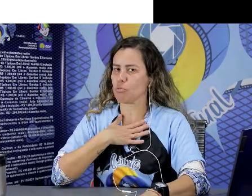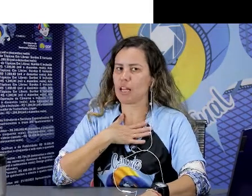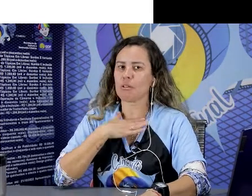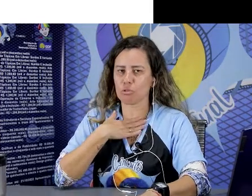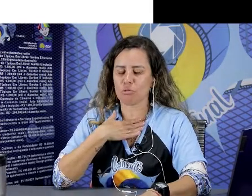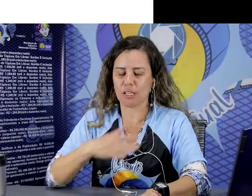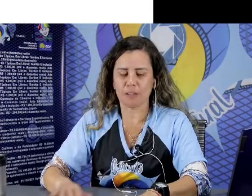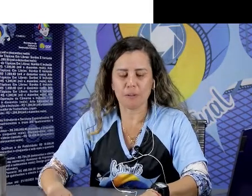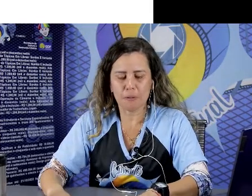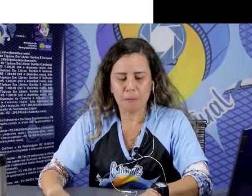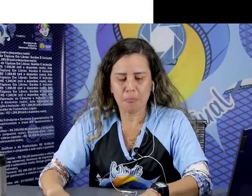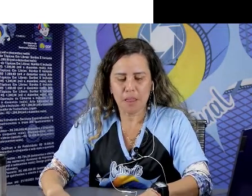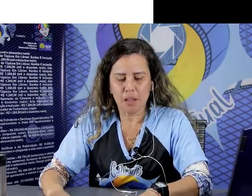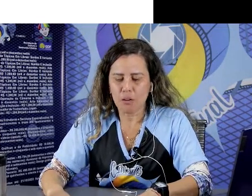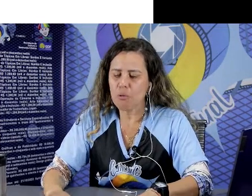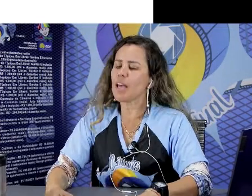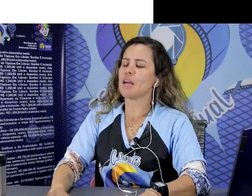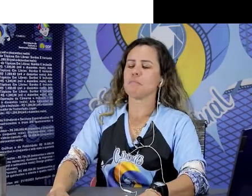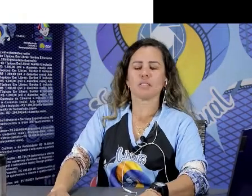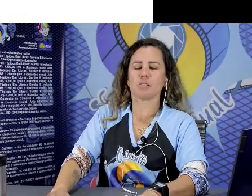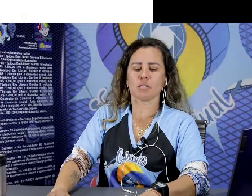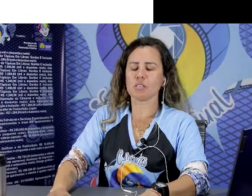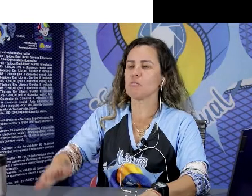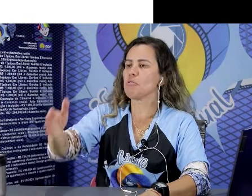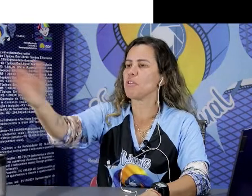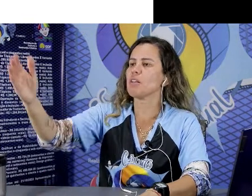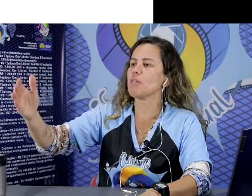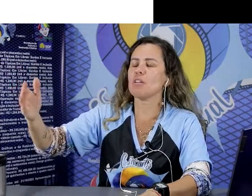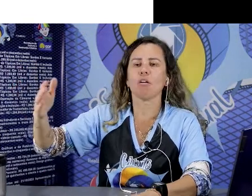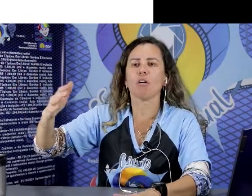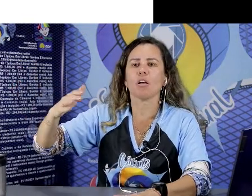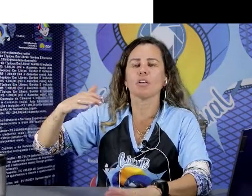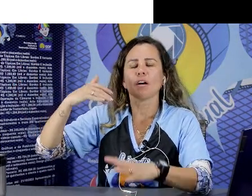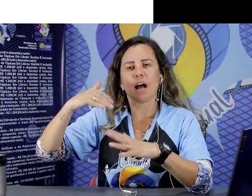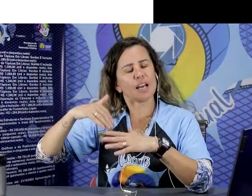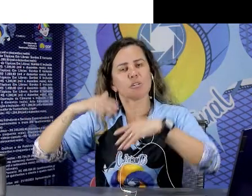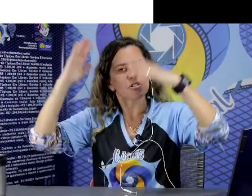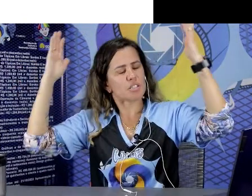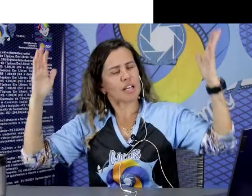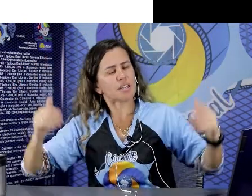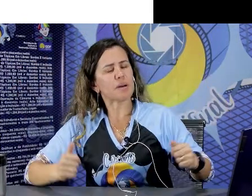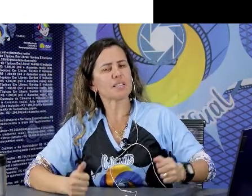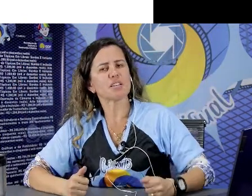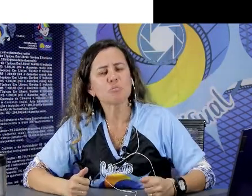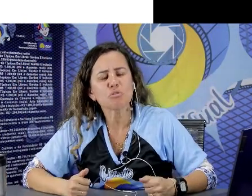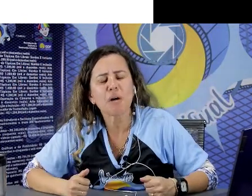Eu estou escutando. Ué, mas vocês não estão vendo aí, ó? A língua de sinais está aparecendo muito